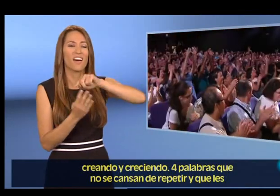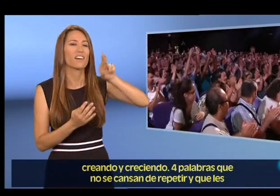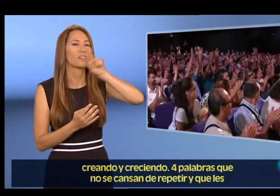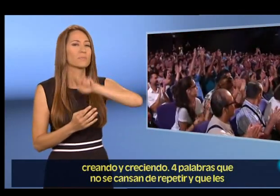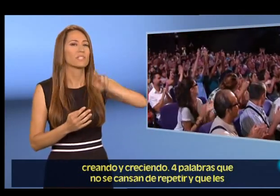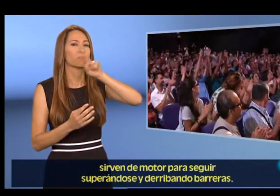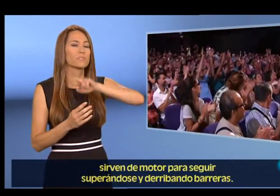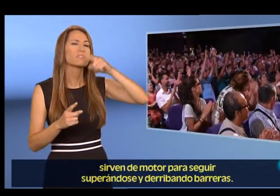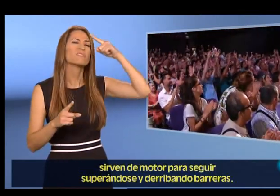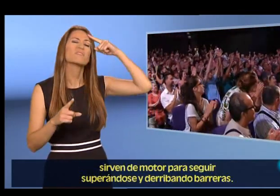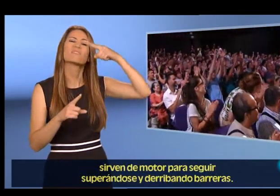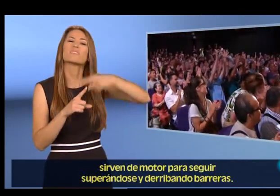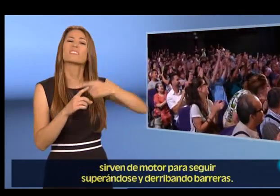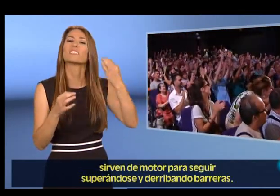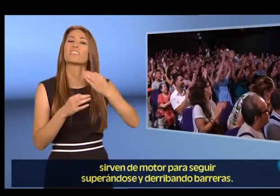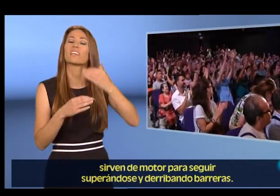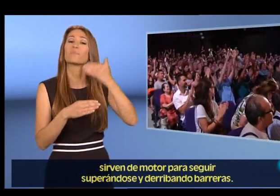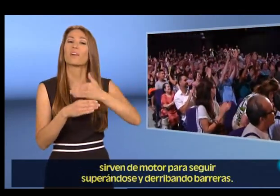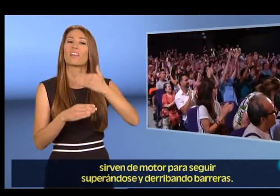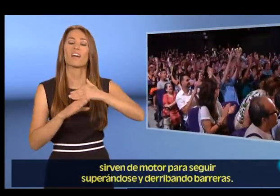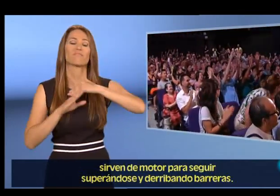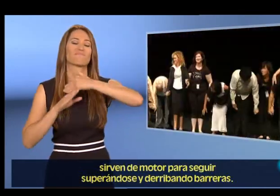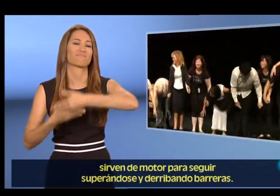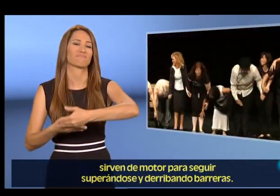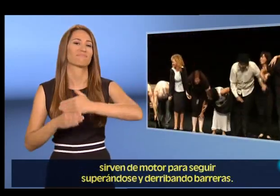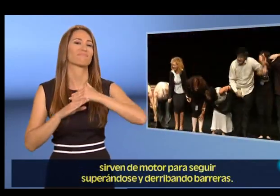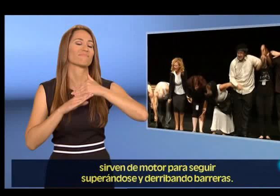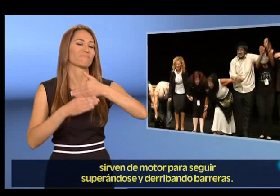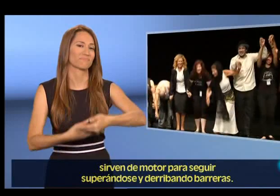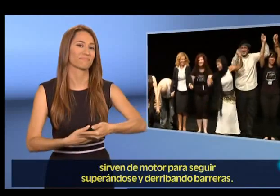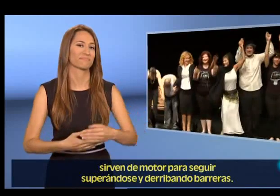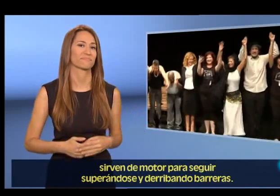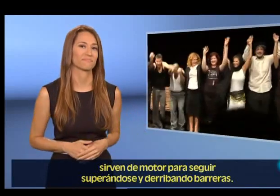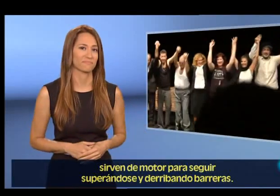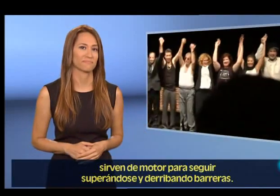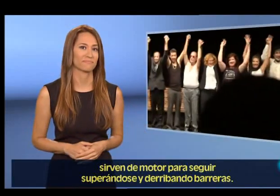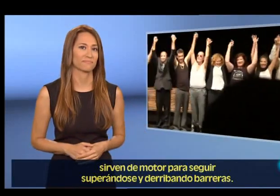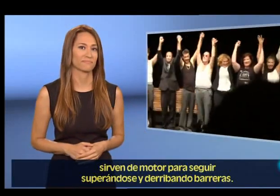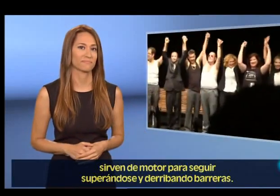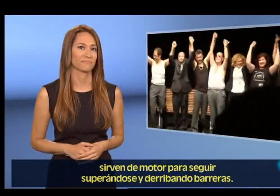y que les sirven de motor para seguir superándose y derribando barreras.